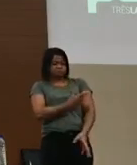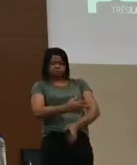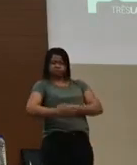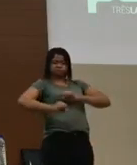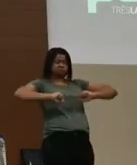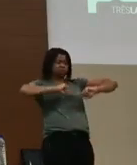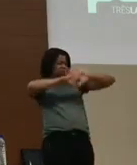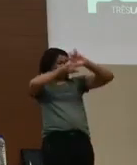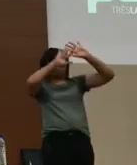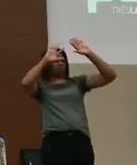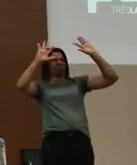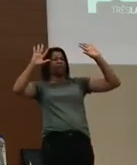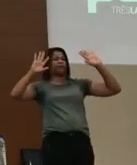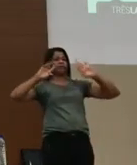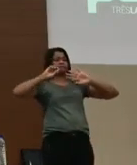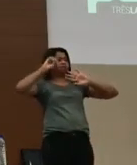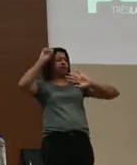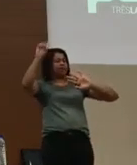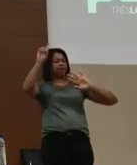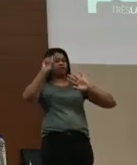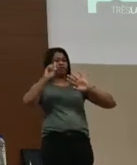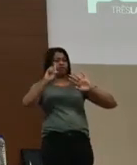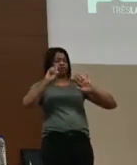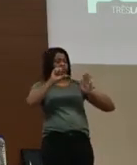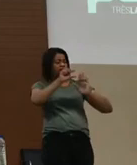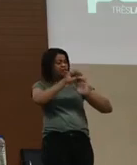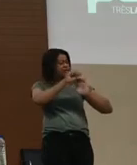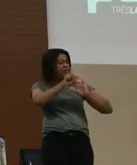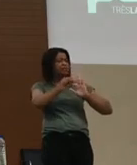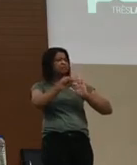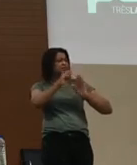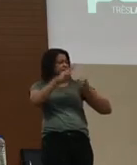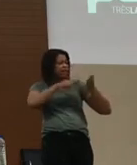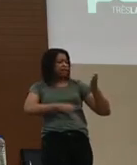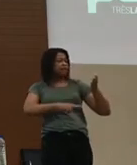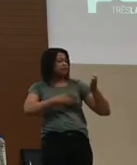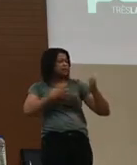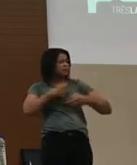rodopia quando ouve esse versículo, diz assim: olha,